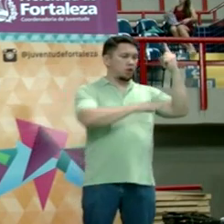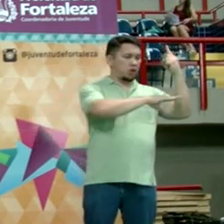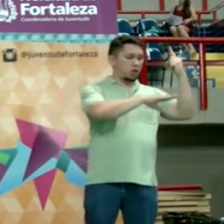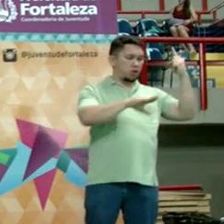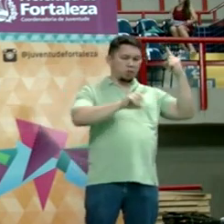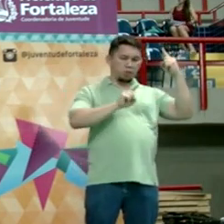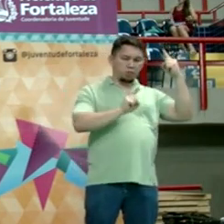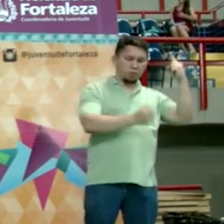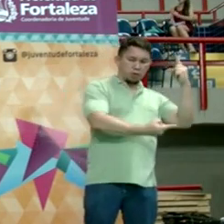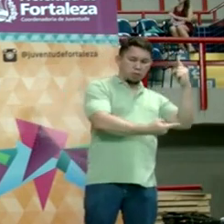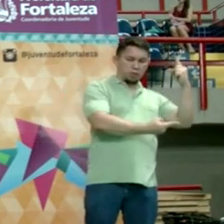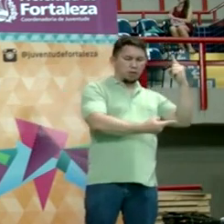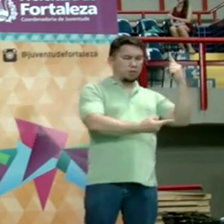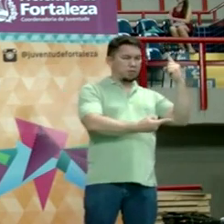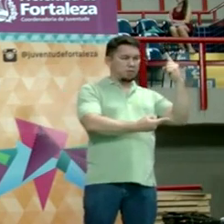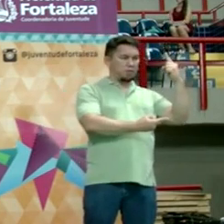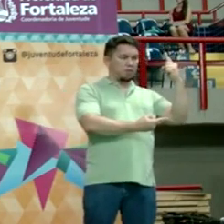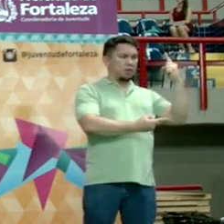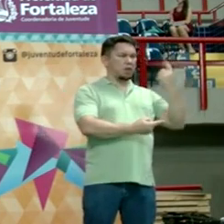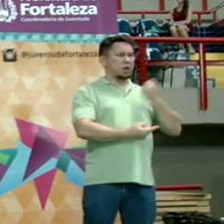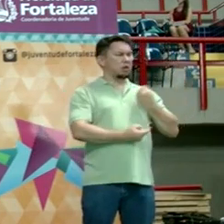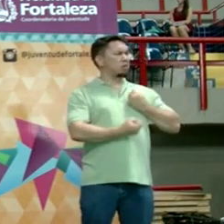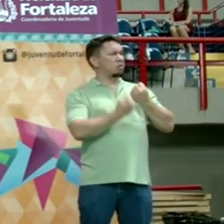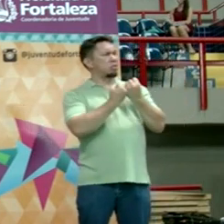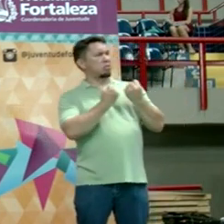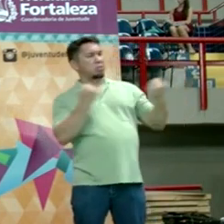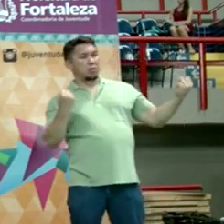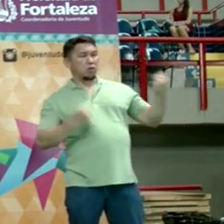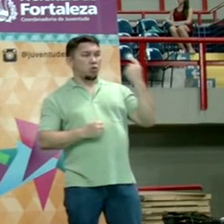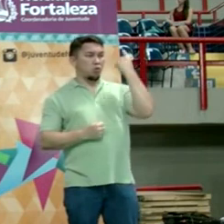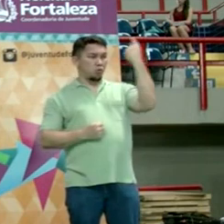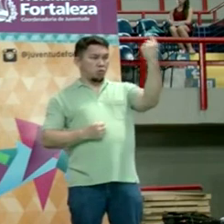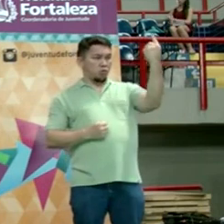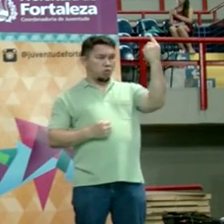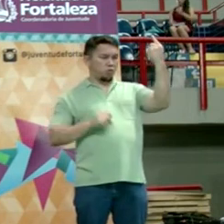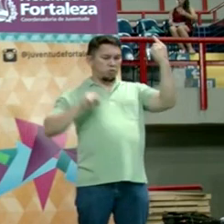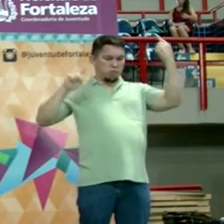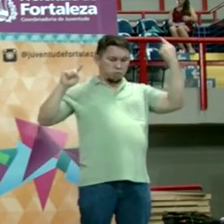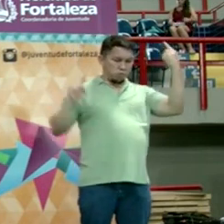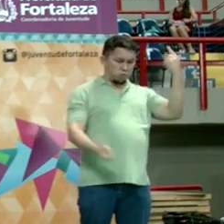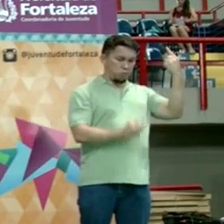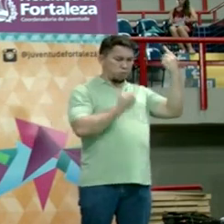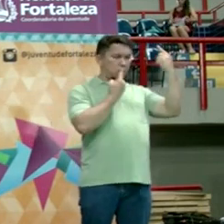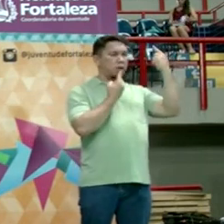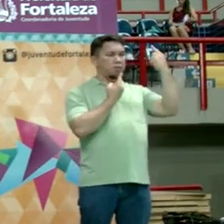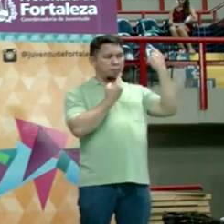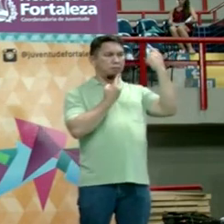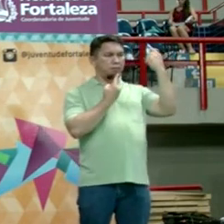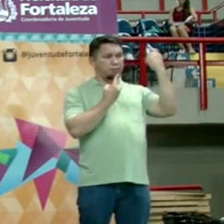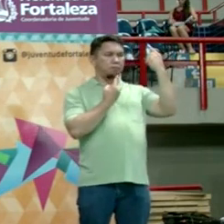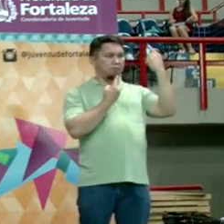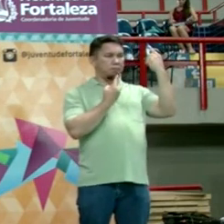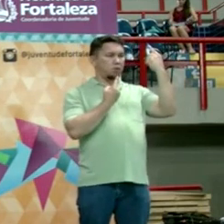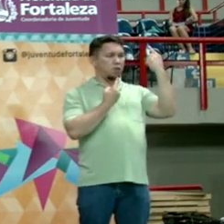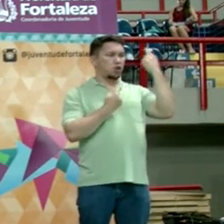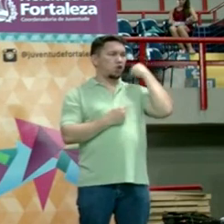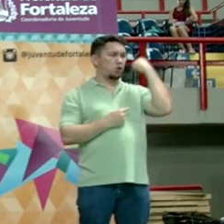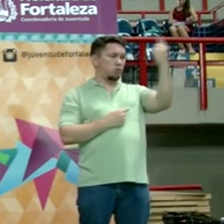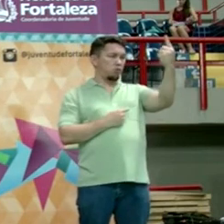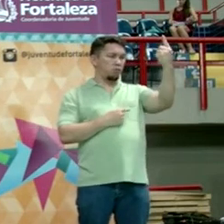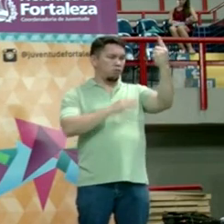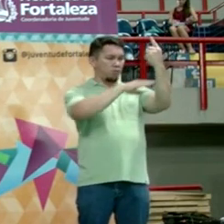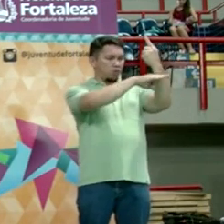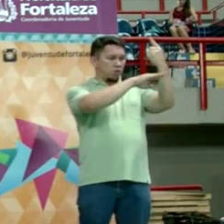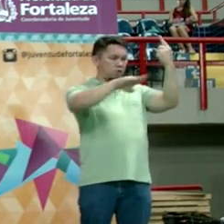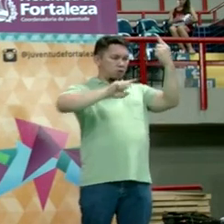milhão, às vezes a gente fala de números gigantes, né? 1 para 1 milhão. Gente, 1 para 1 milhão, certo? 1